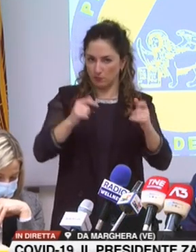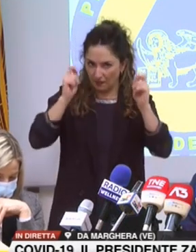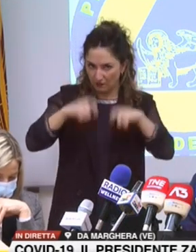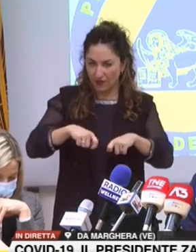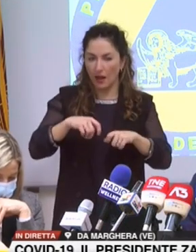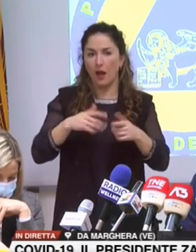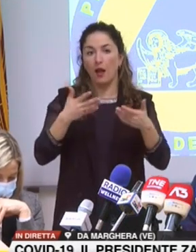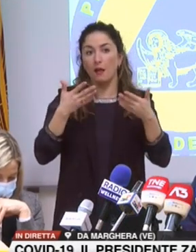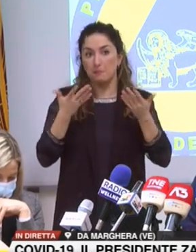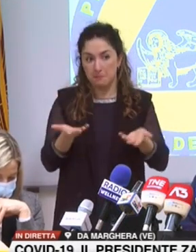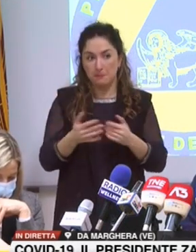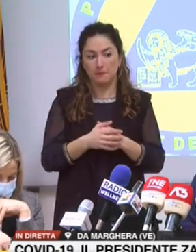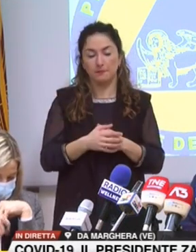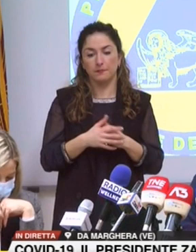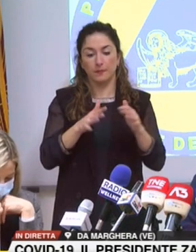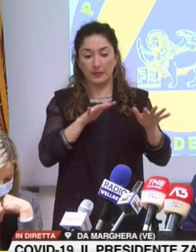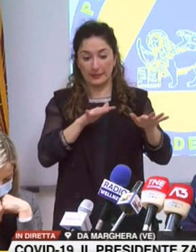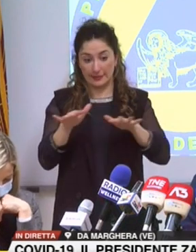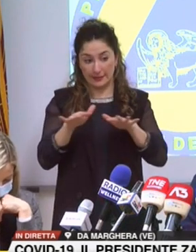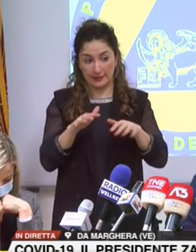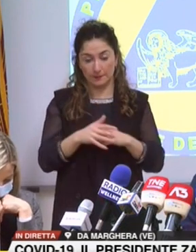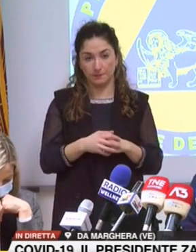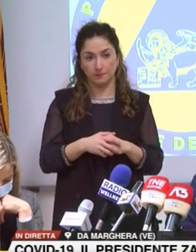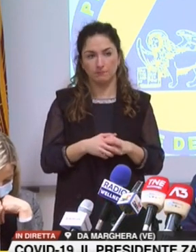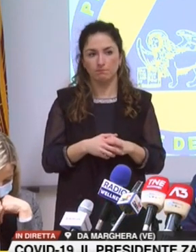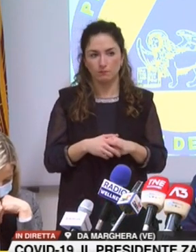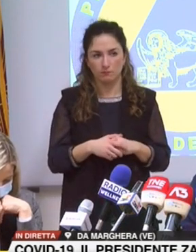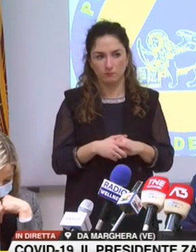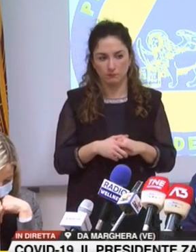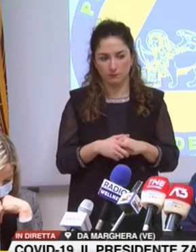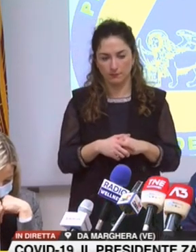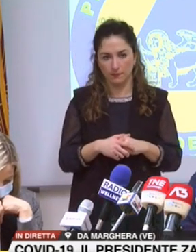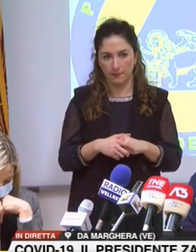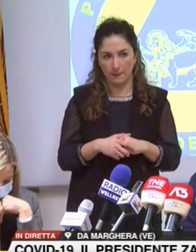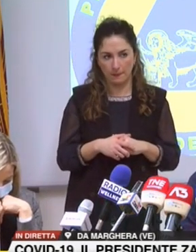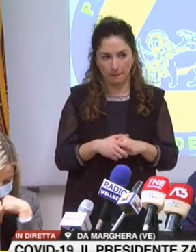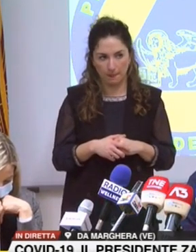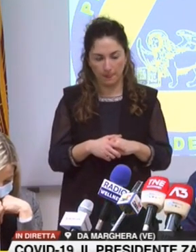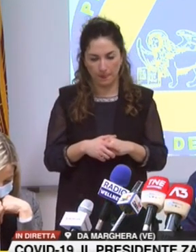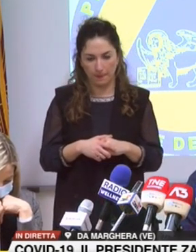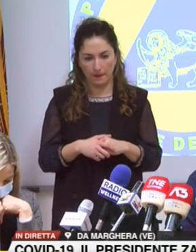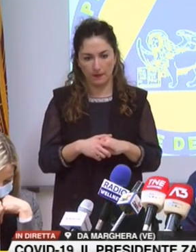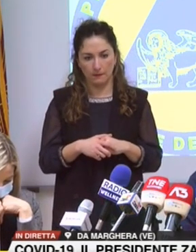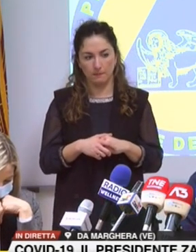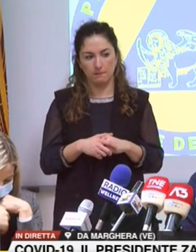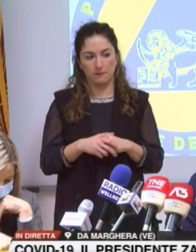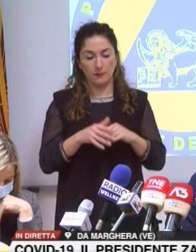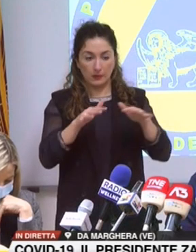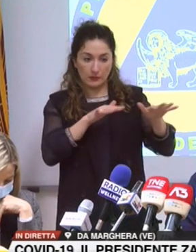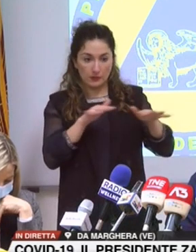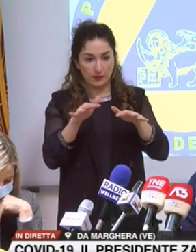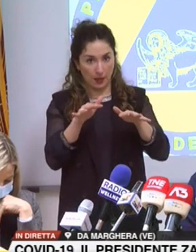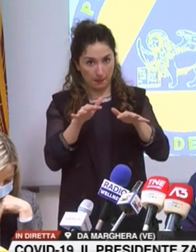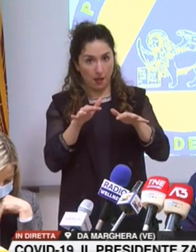prime stime tutto il sistema, lo dico, che è fortemente concentrato con le energie verso